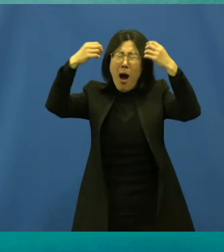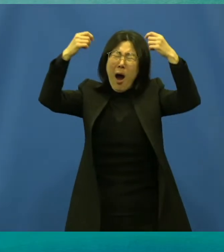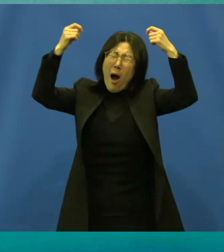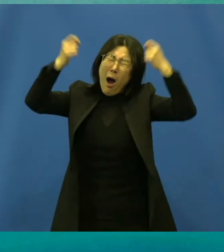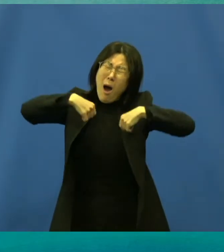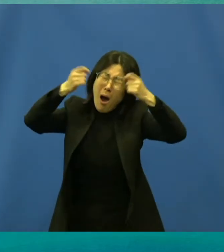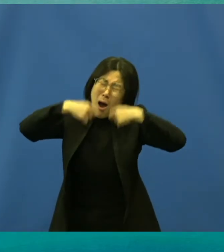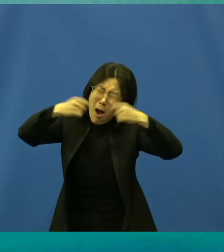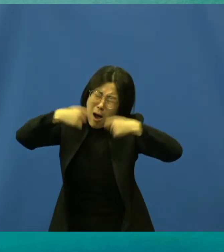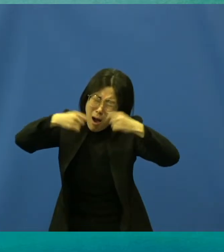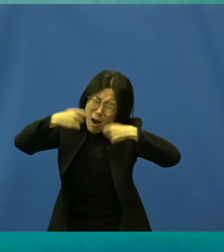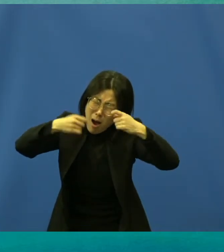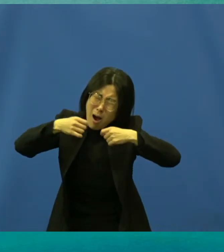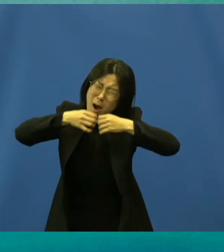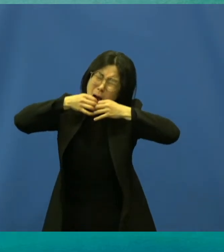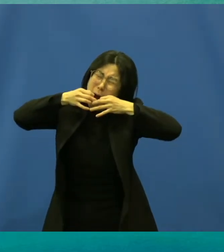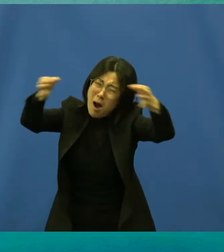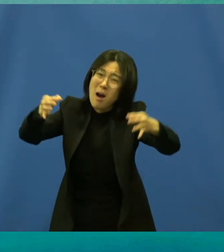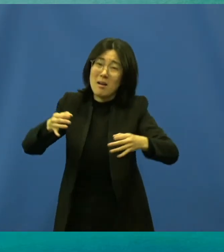울기를 바랍니다.